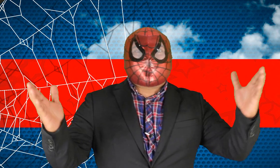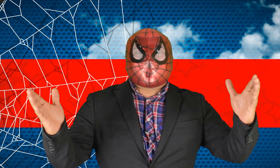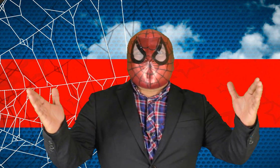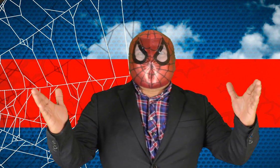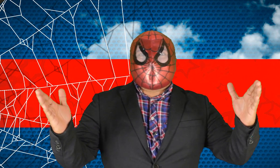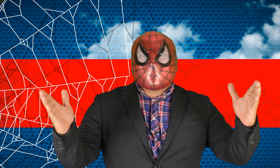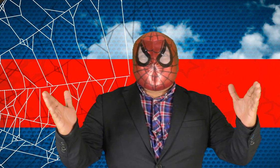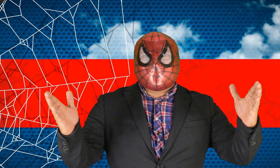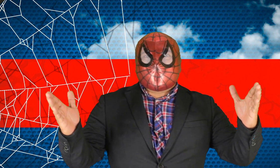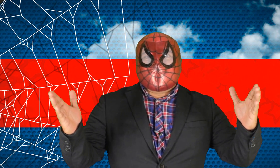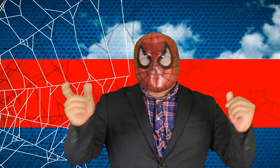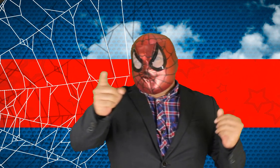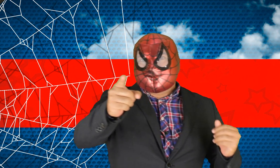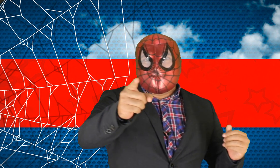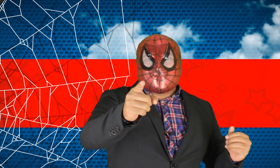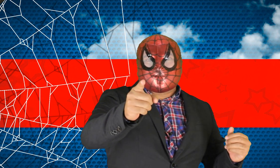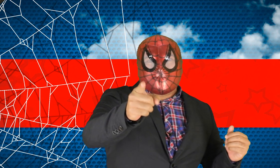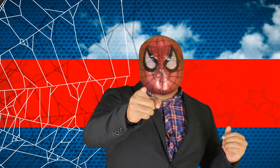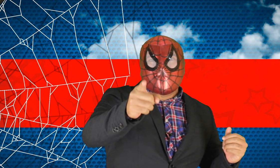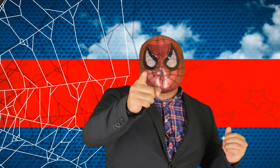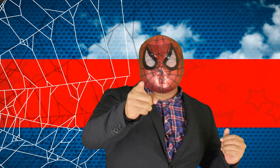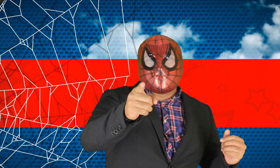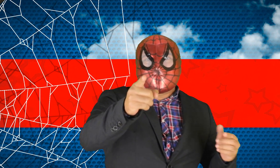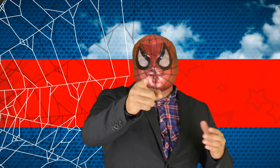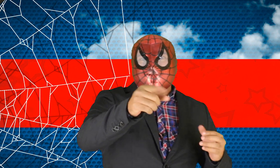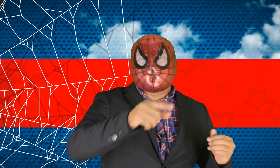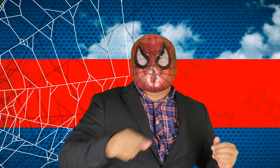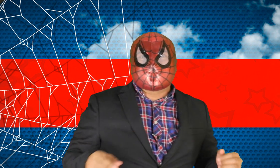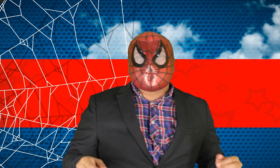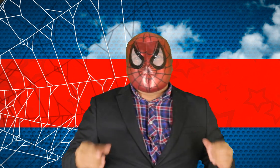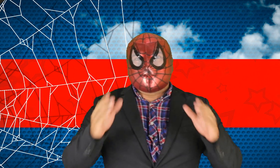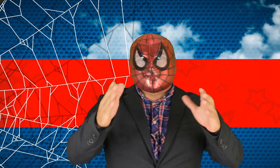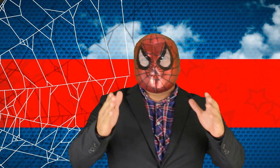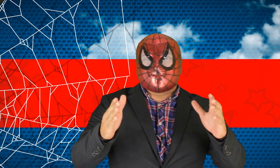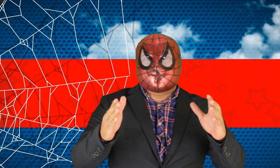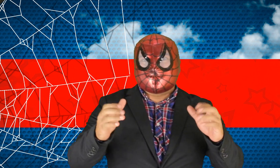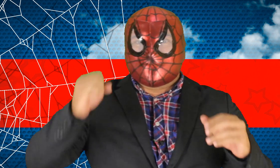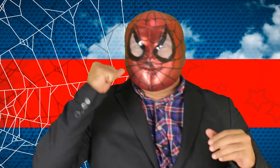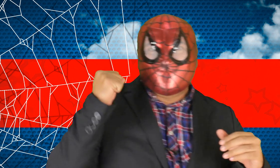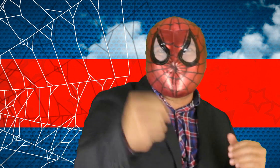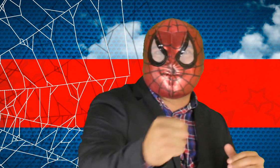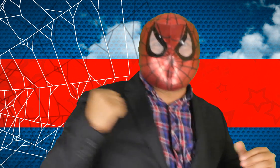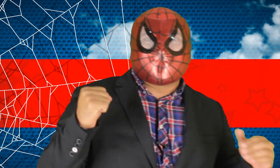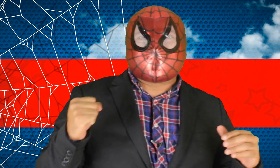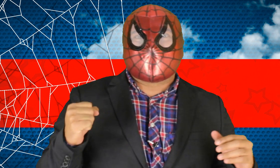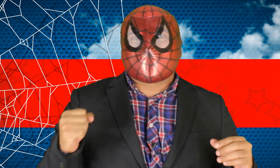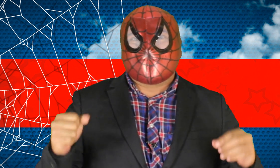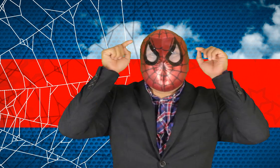¡Sorpresa y huele a verga! Les habla su amigo, vecino y candidato independiente por el Ayuntamiento de Centro, Spider-Man Choco. Y